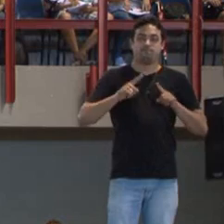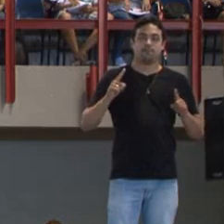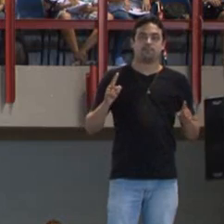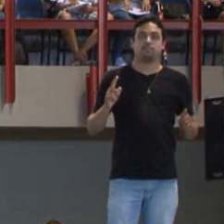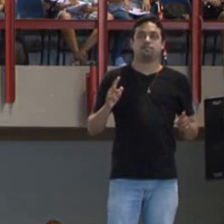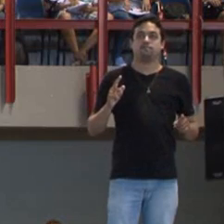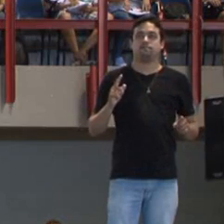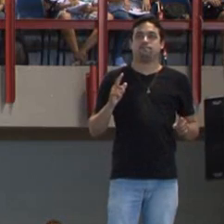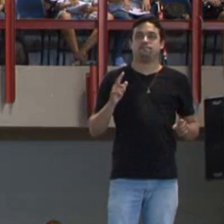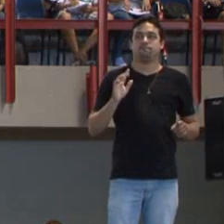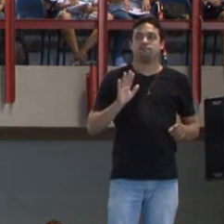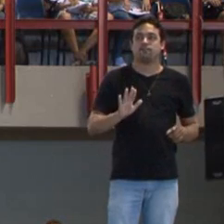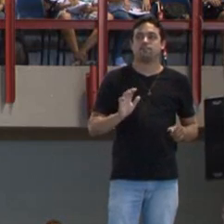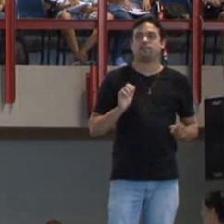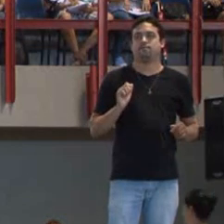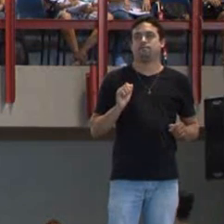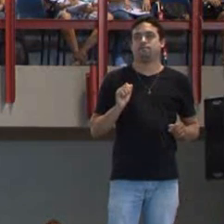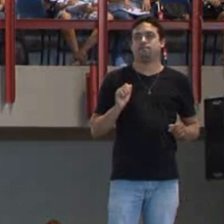mais devagar.